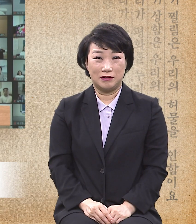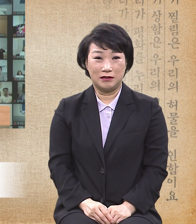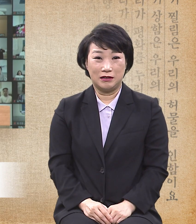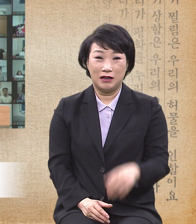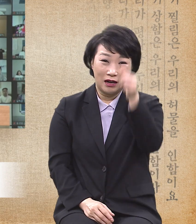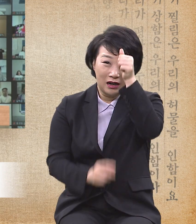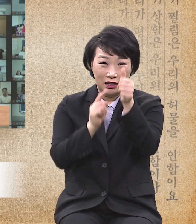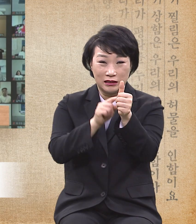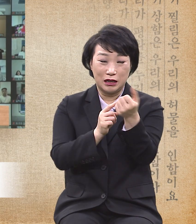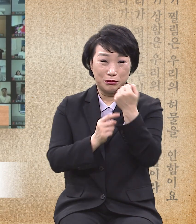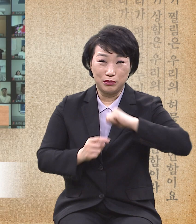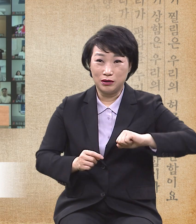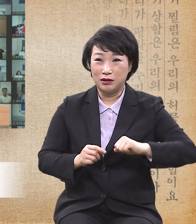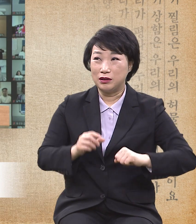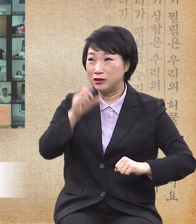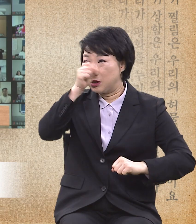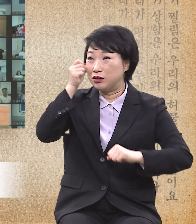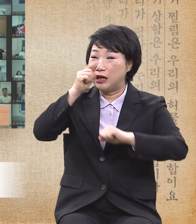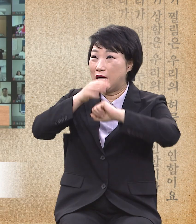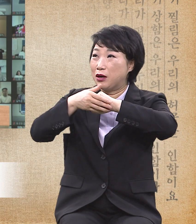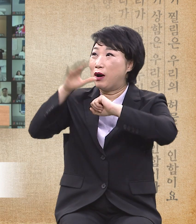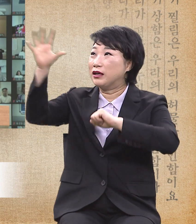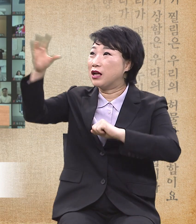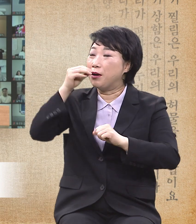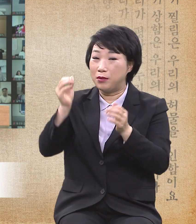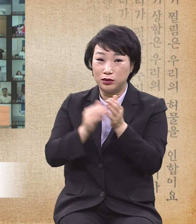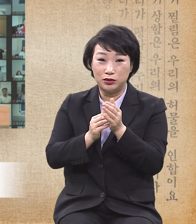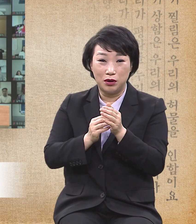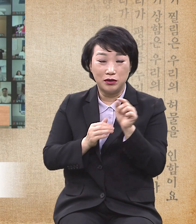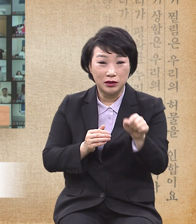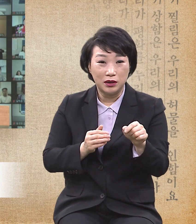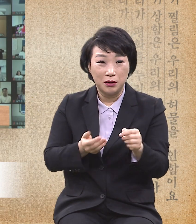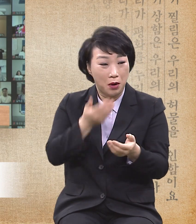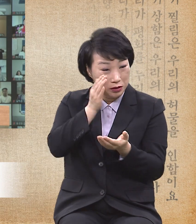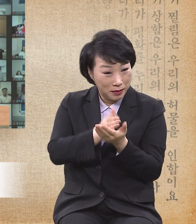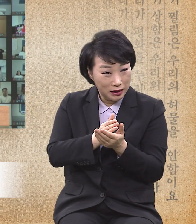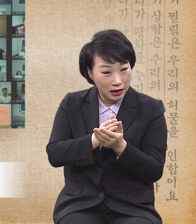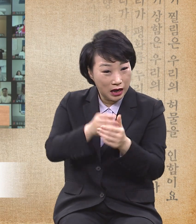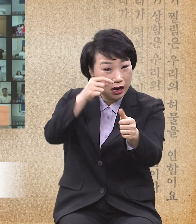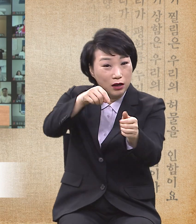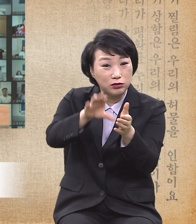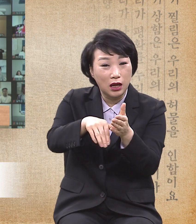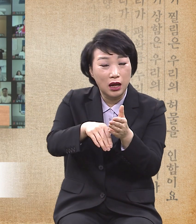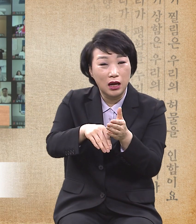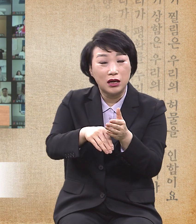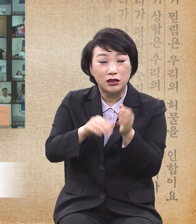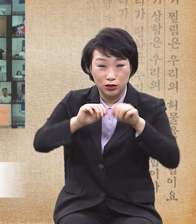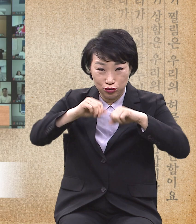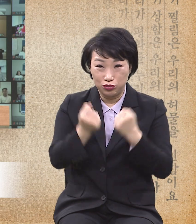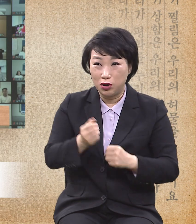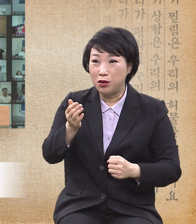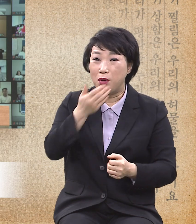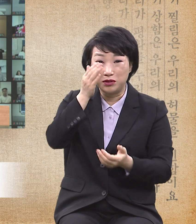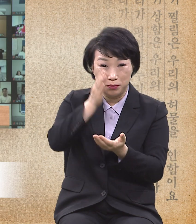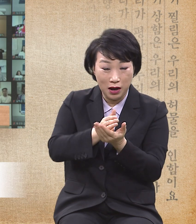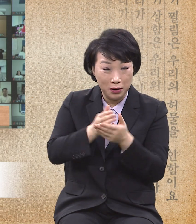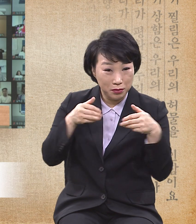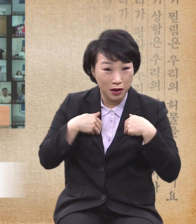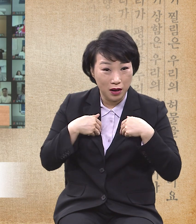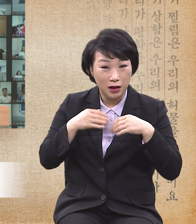먹었어. 응? 먹지 말라 할 때는 안 먹어야지. 먹으면